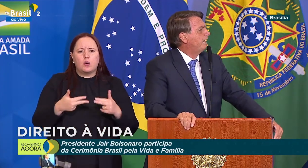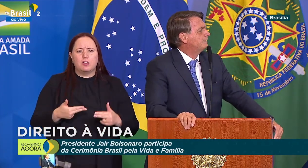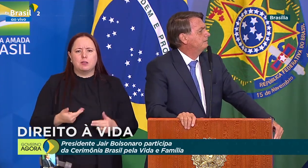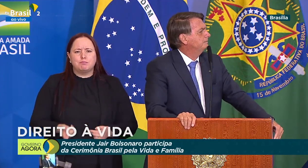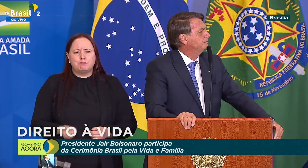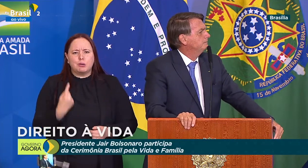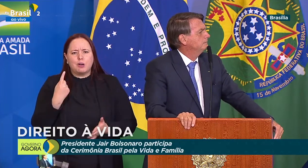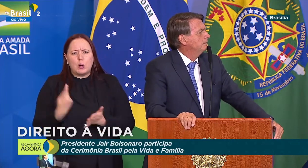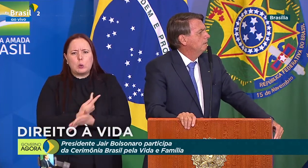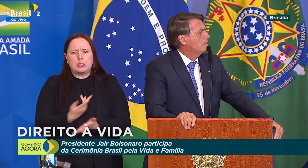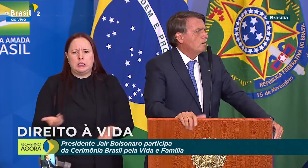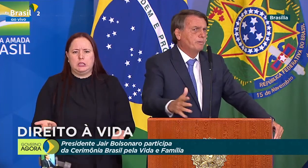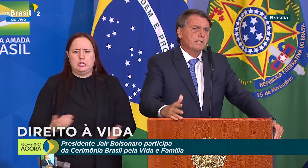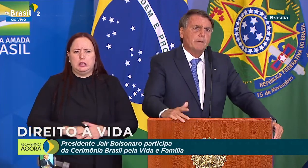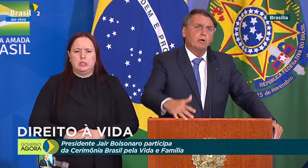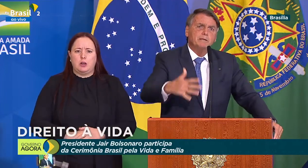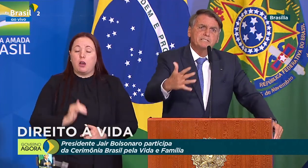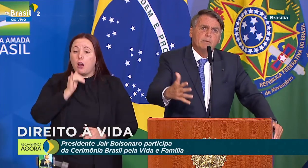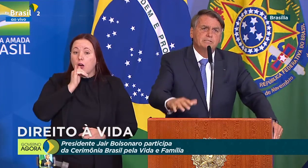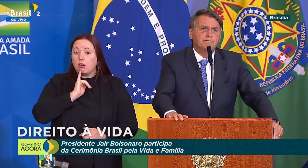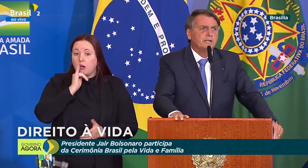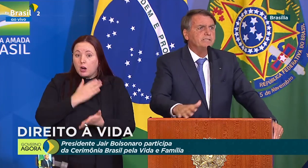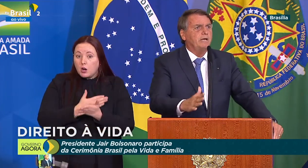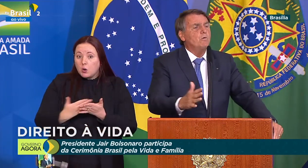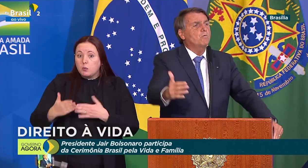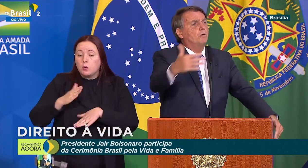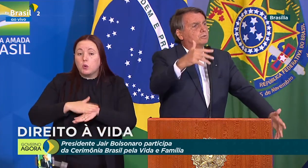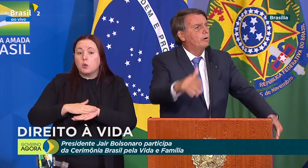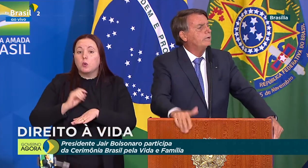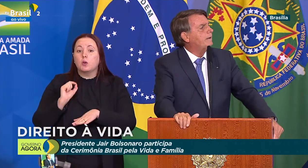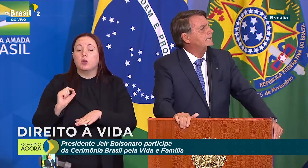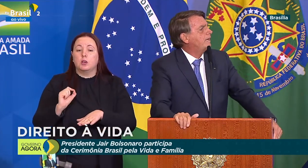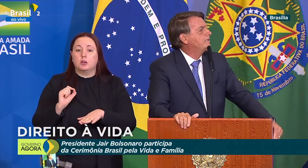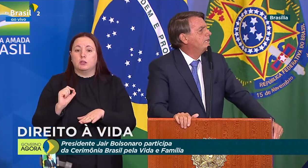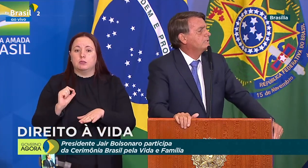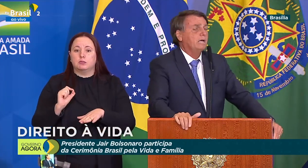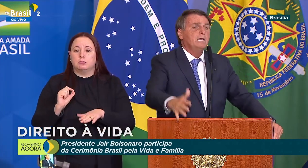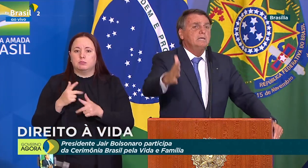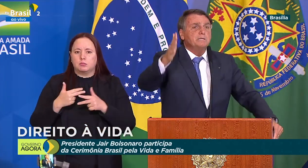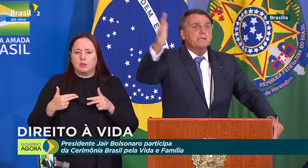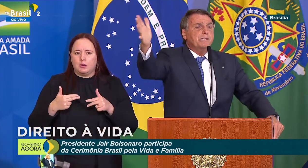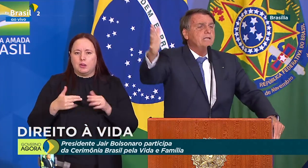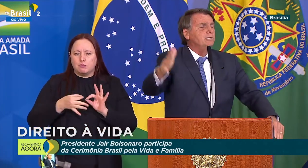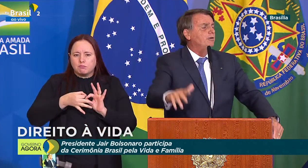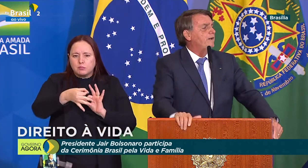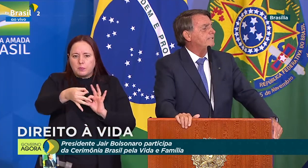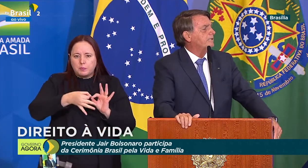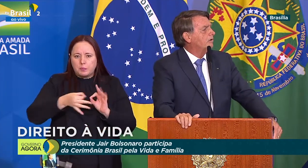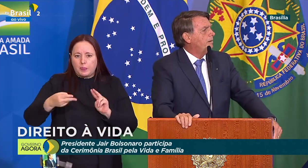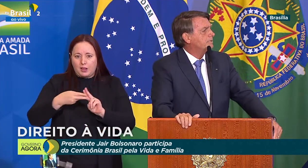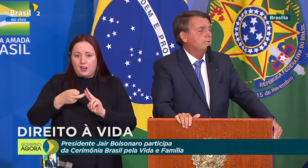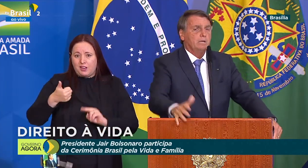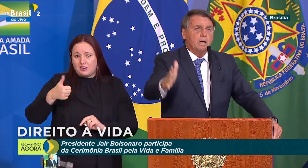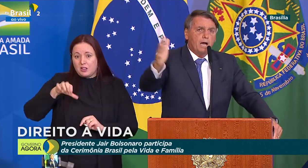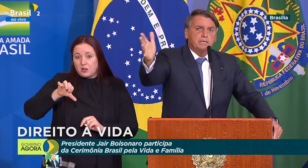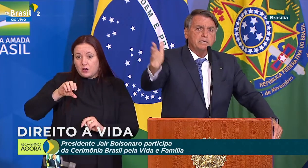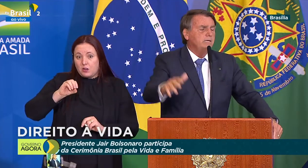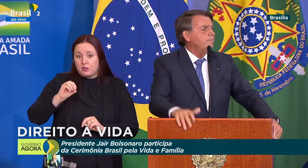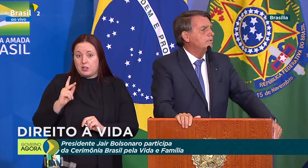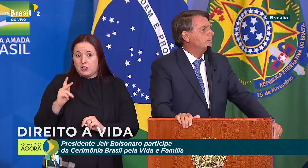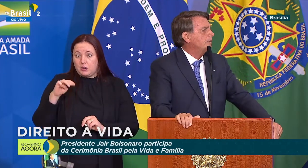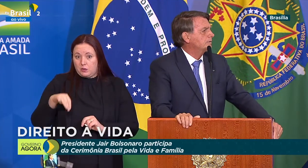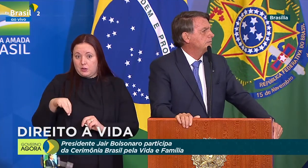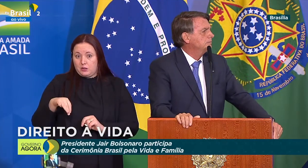absurdas que acontece compra exemplo começamos a fazer um Contorno na reserva indígena de 190 km